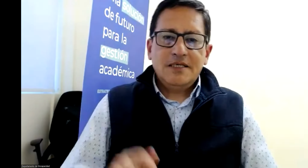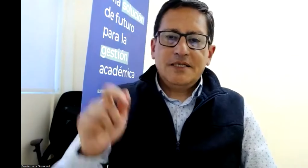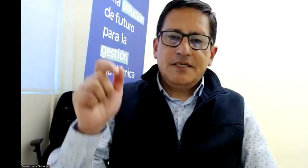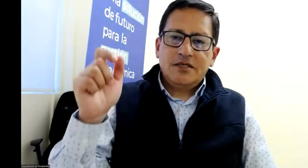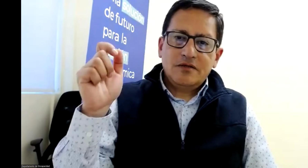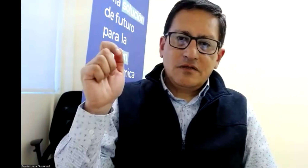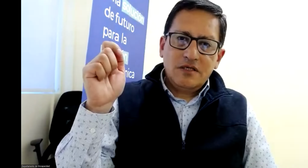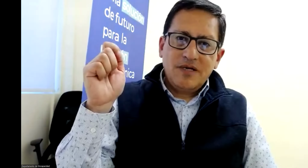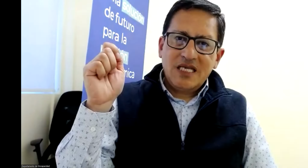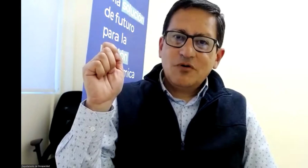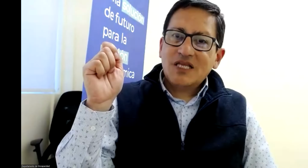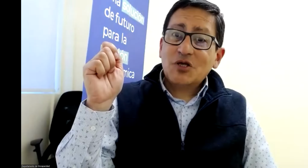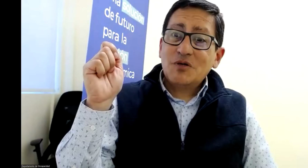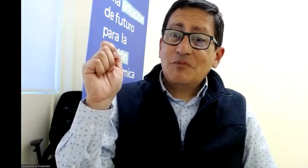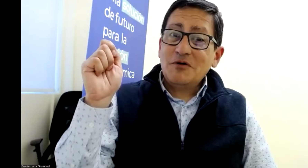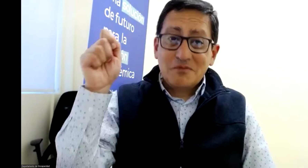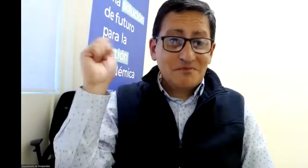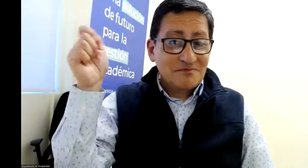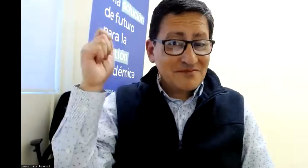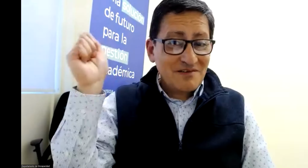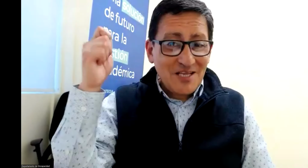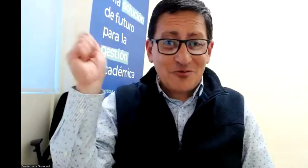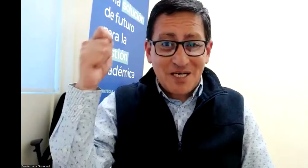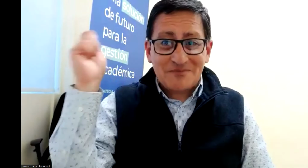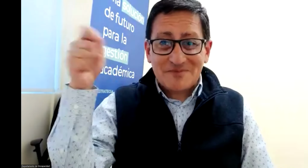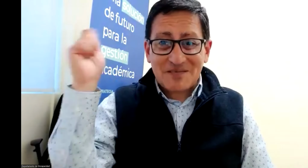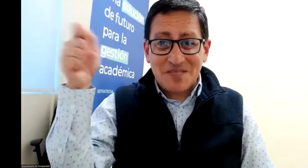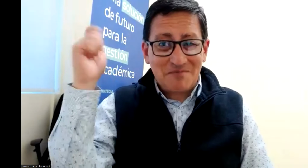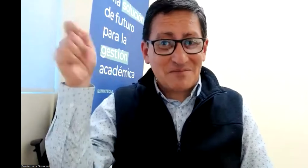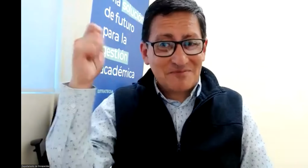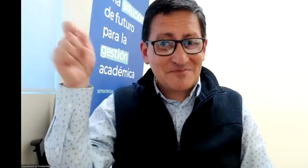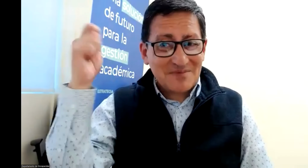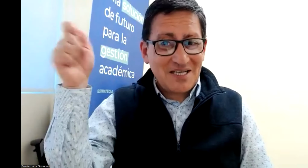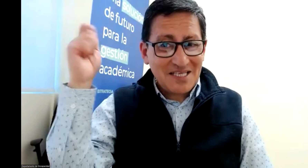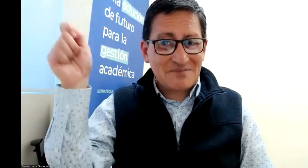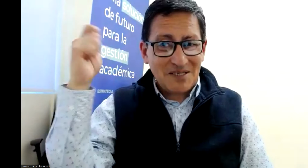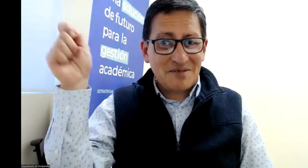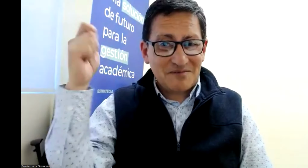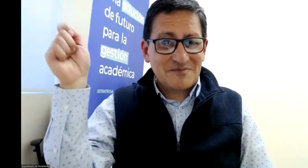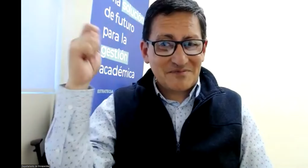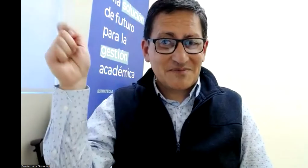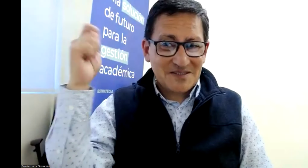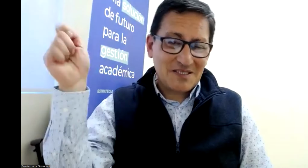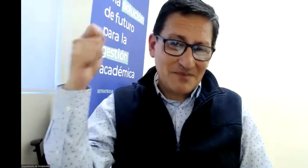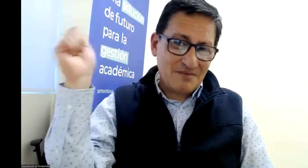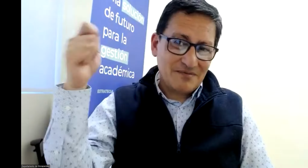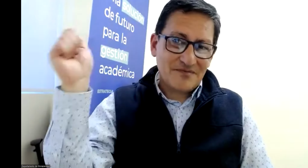imaginemos que estamos tomando el pañuelo y bailando hueca septiembre ahí está septiembre septiembre